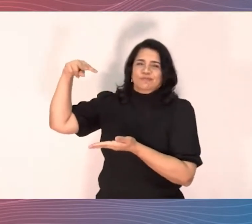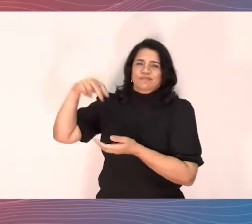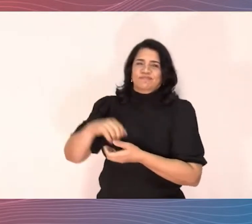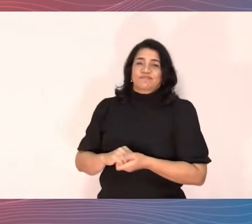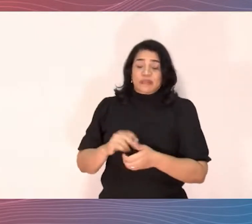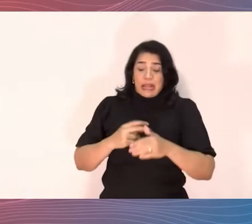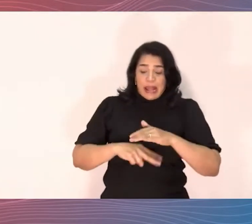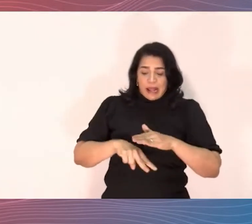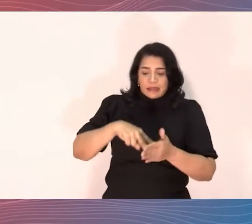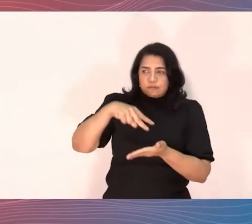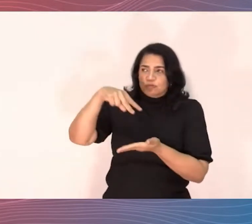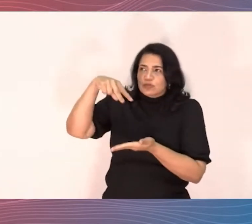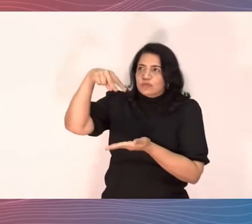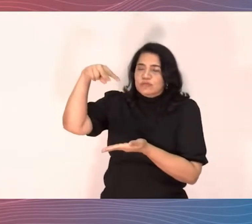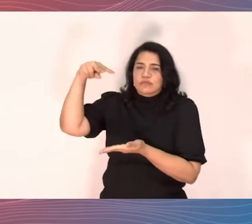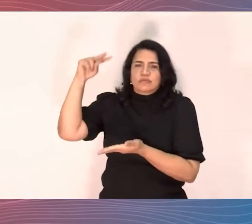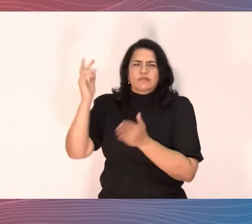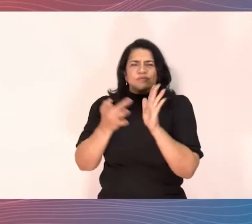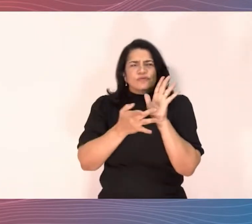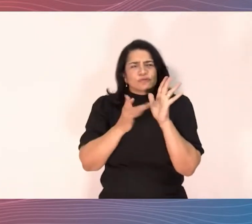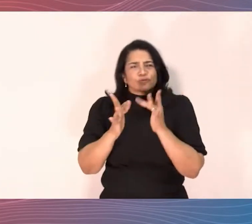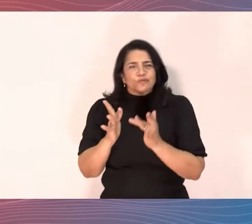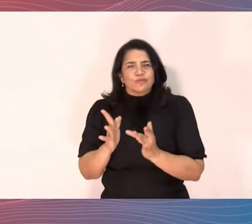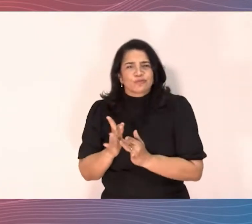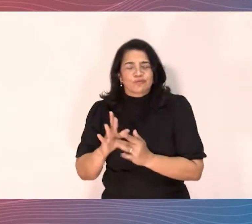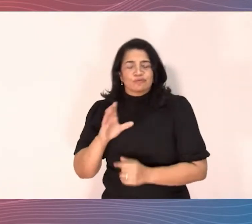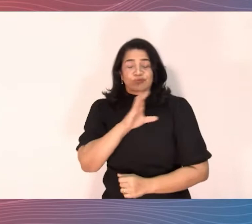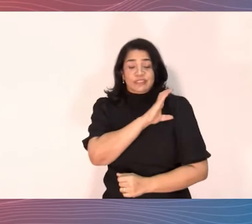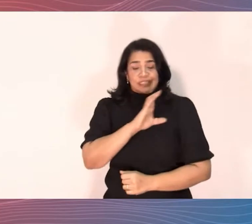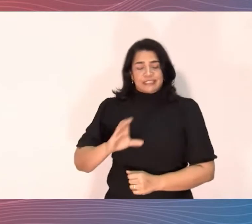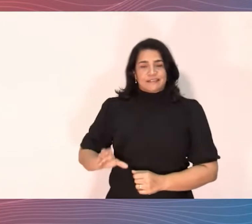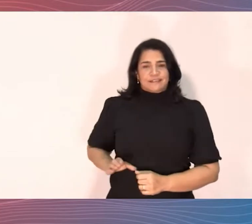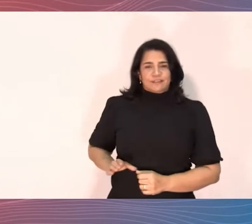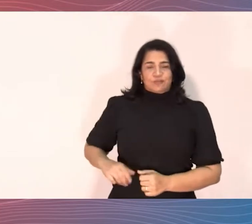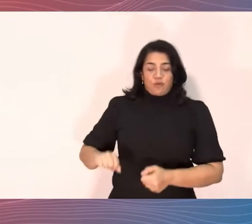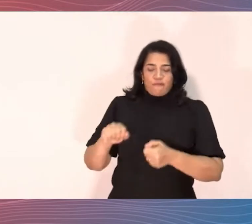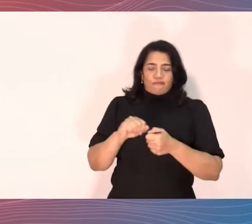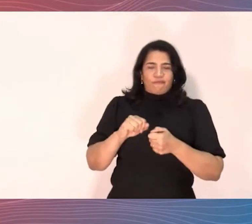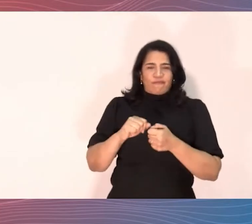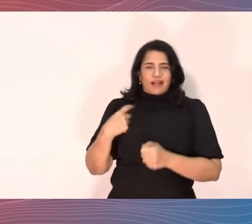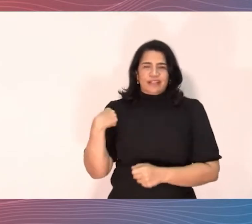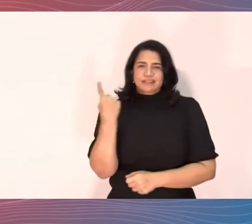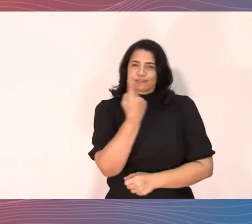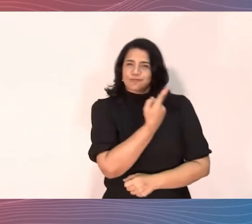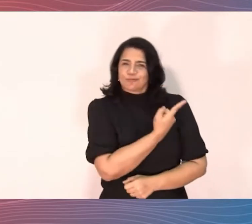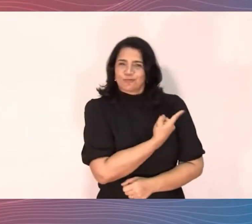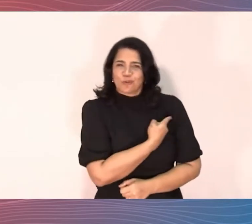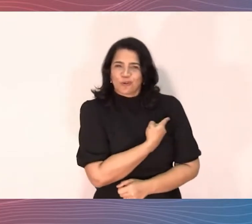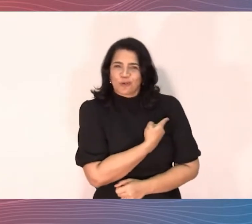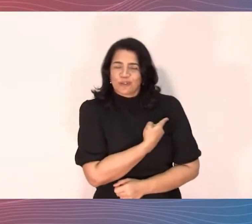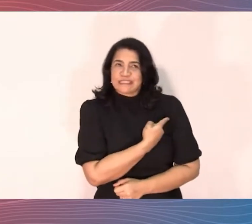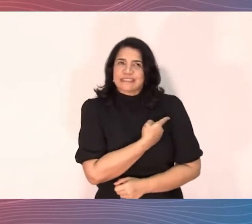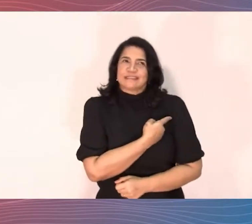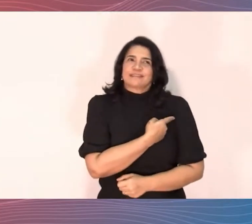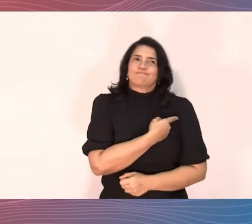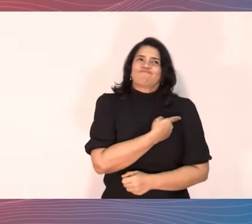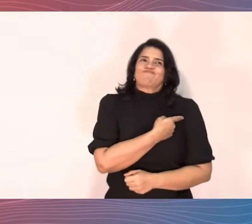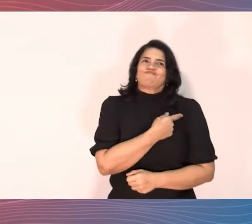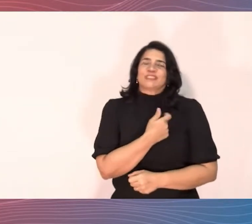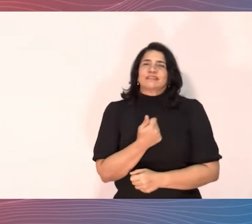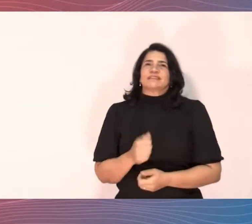Foi depois da ressurreição que Jesus foi glorificado. E quando Jesus foi glorificado, irmãos, é que